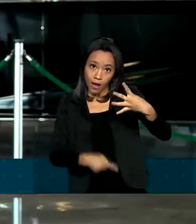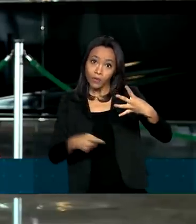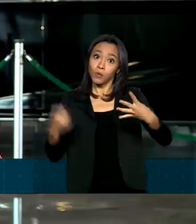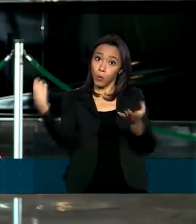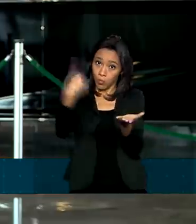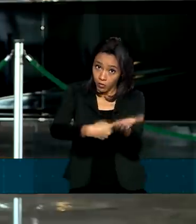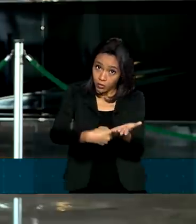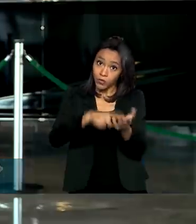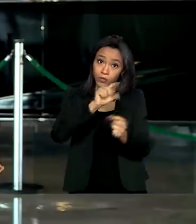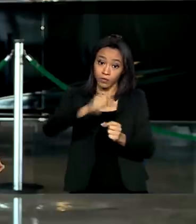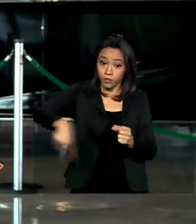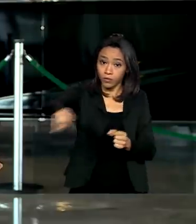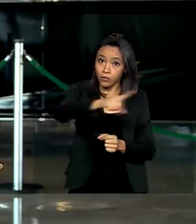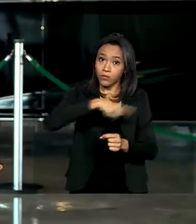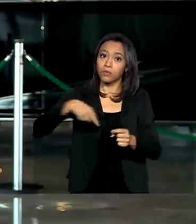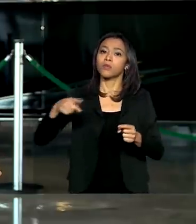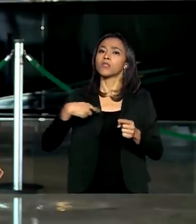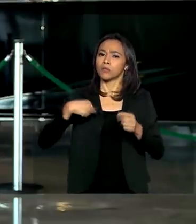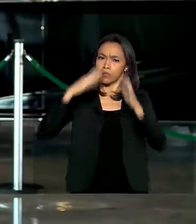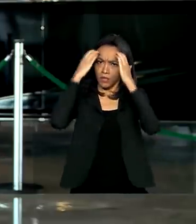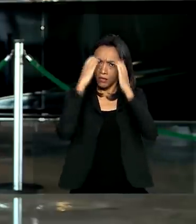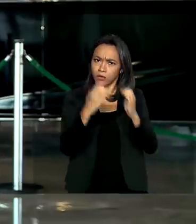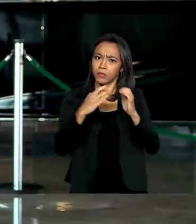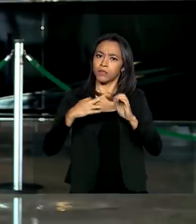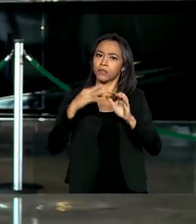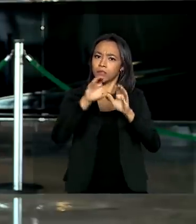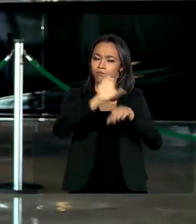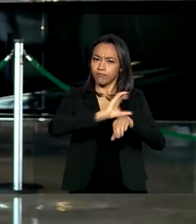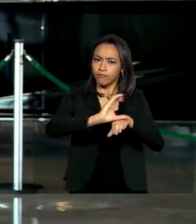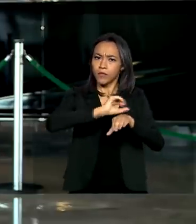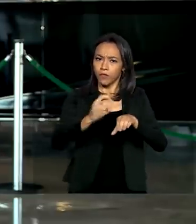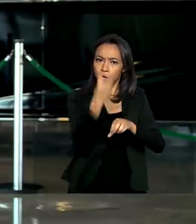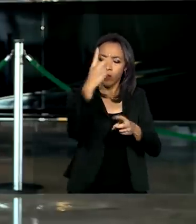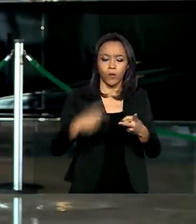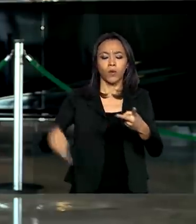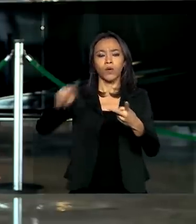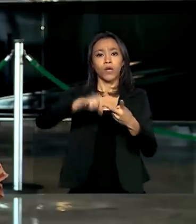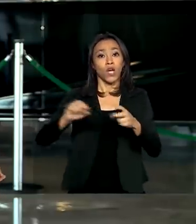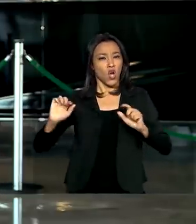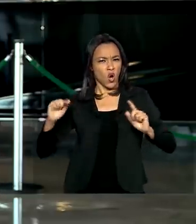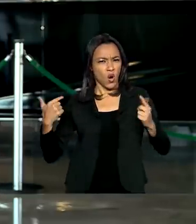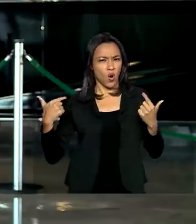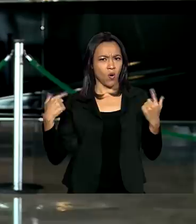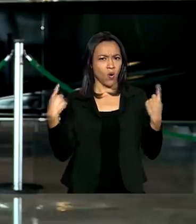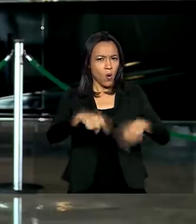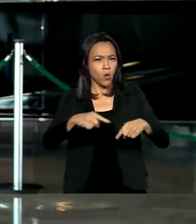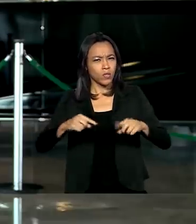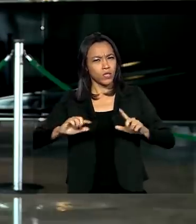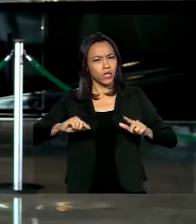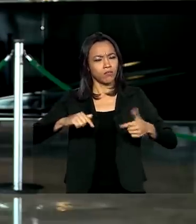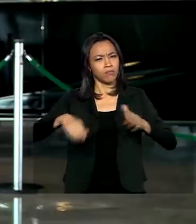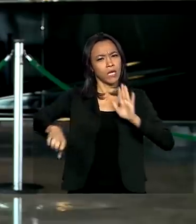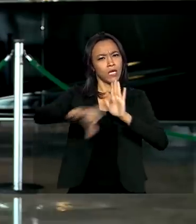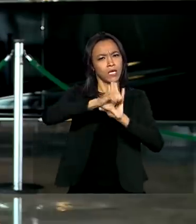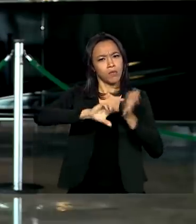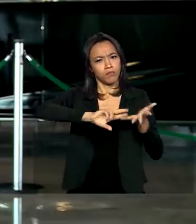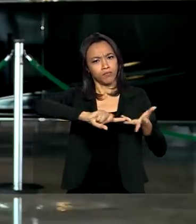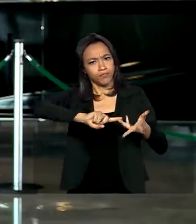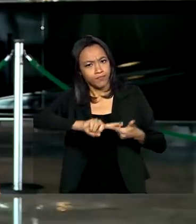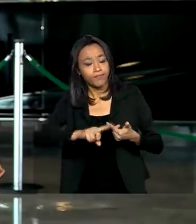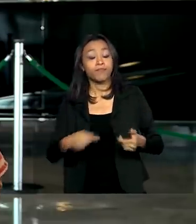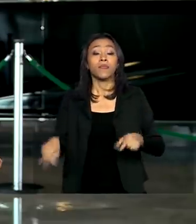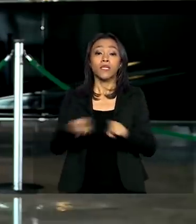população o compromisso com o estado de direito e seus valores o combate e restrito a criminalidade a atuação